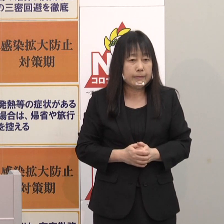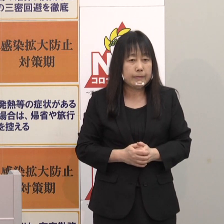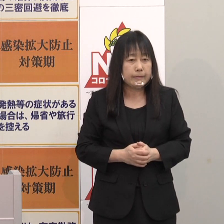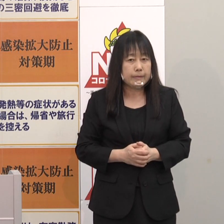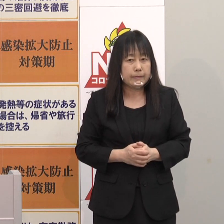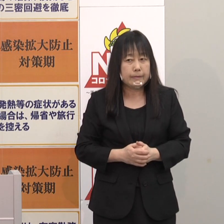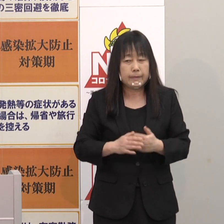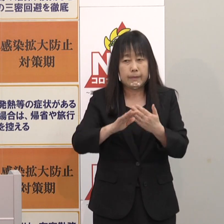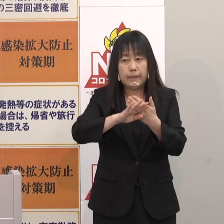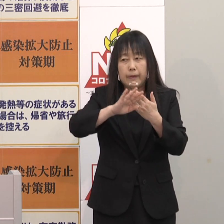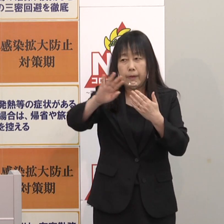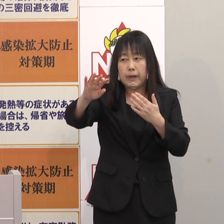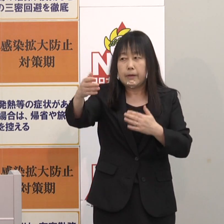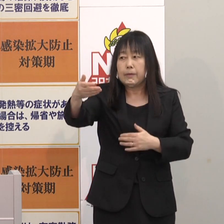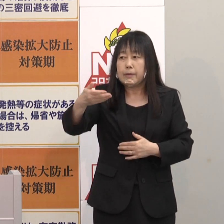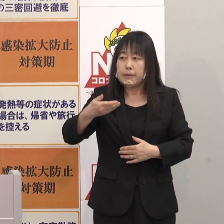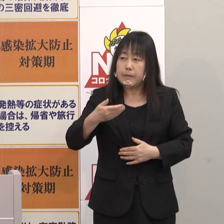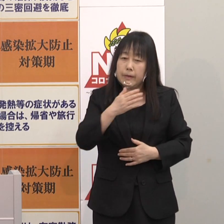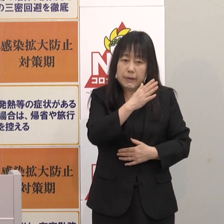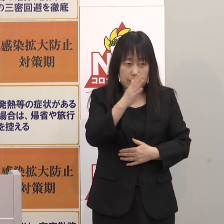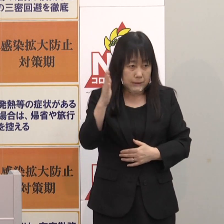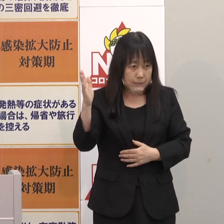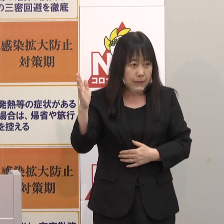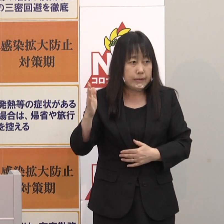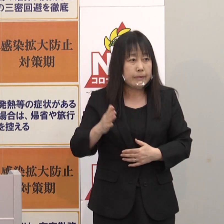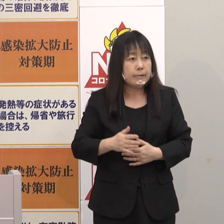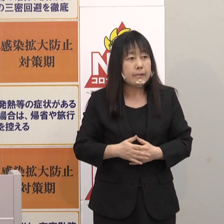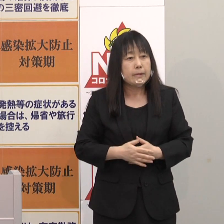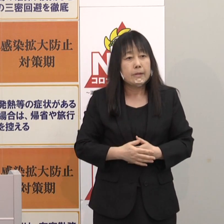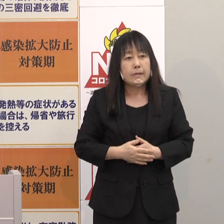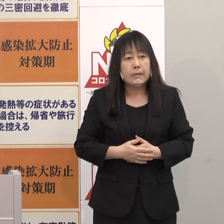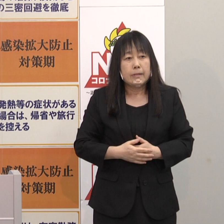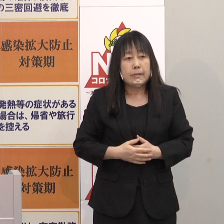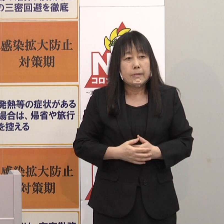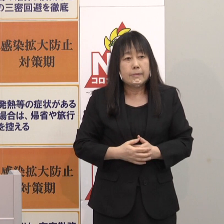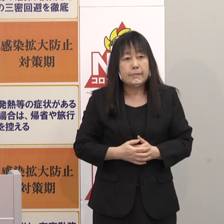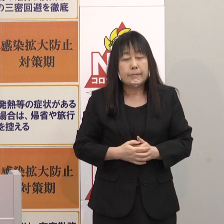それでは関連その他ご質問ございましたら挙手でお願いいたします。